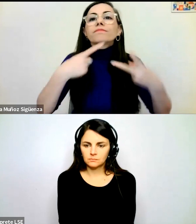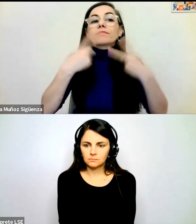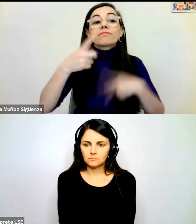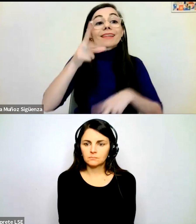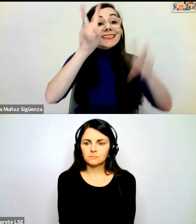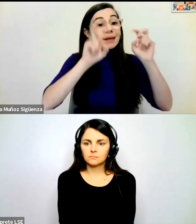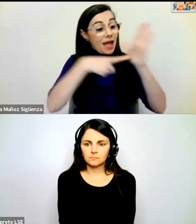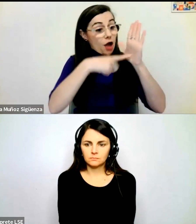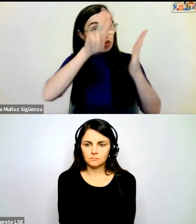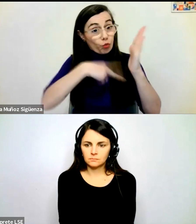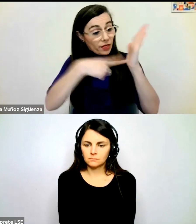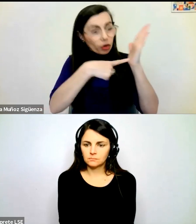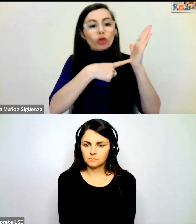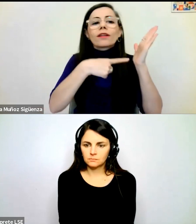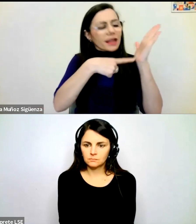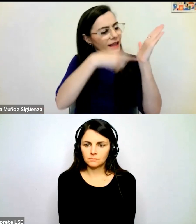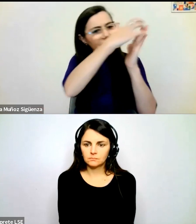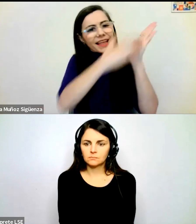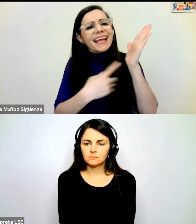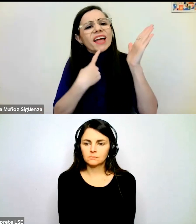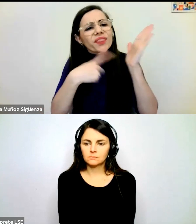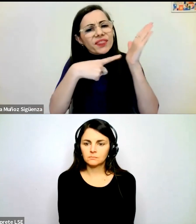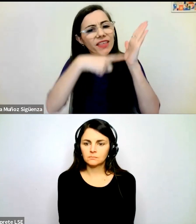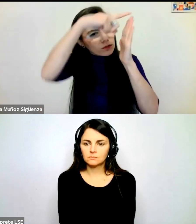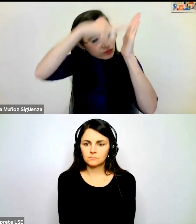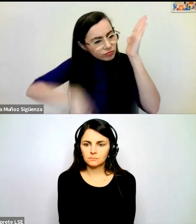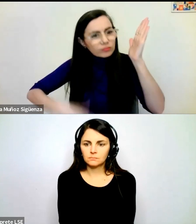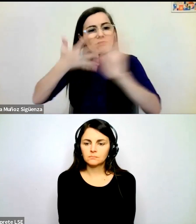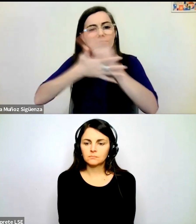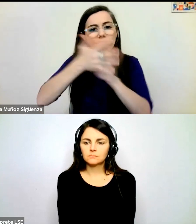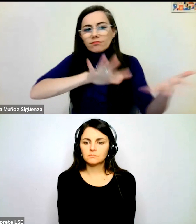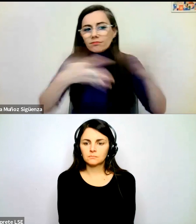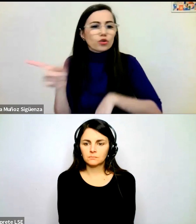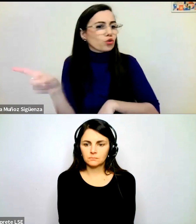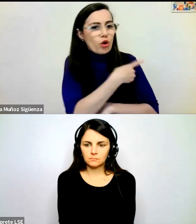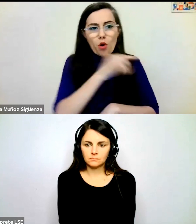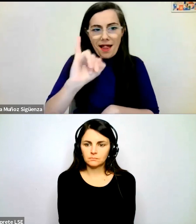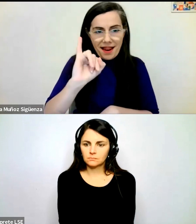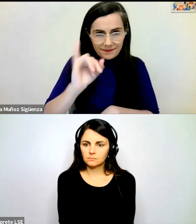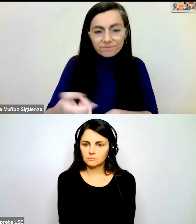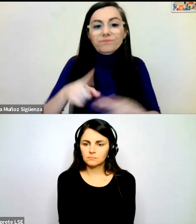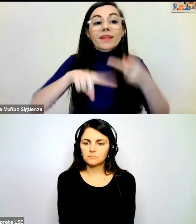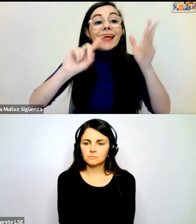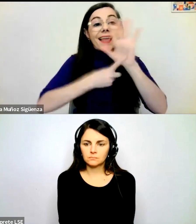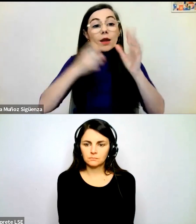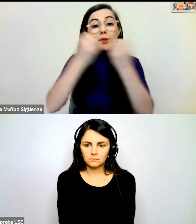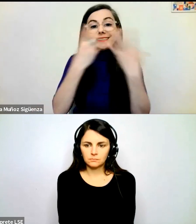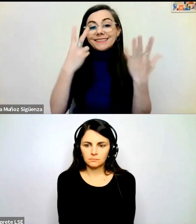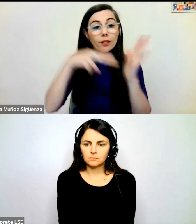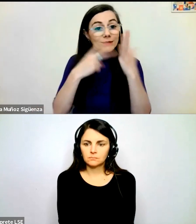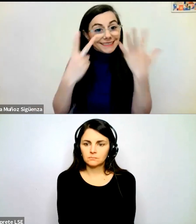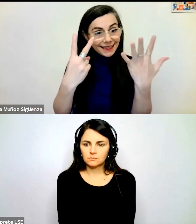artículos que son más referentes a los derechos de nuestra vida, a los derechos como persona sorda, qué es lo que quieren decir con ese texto, y está